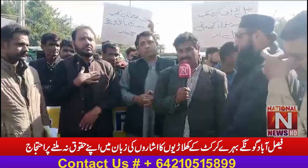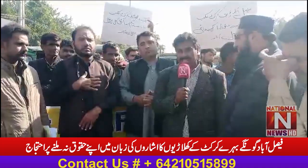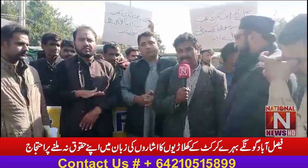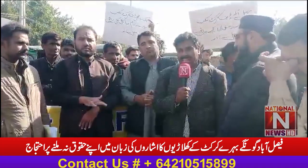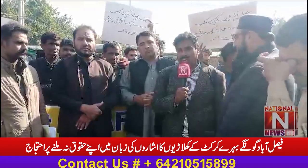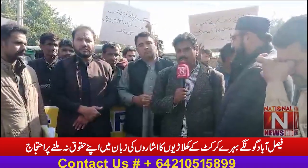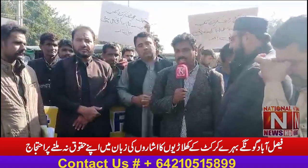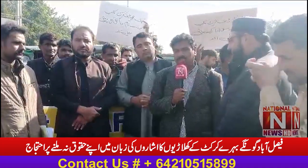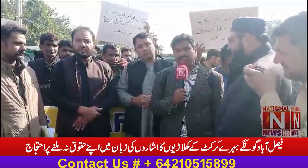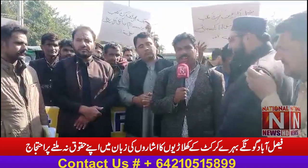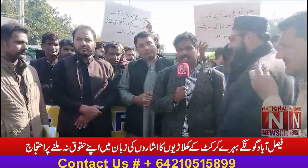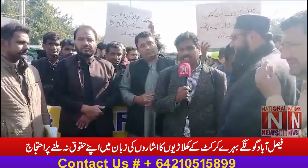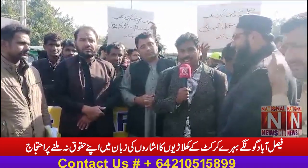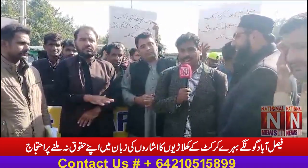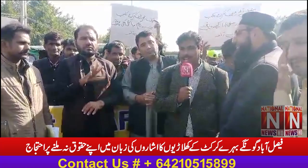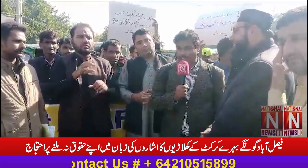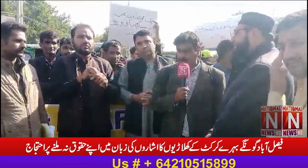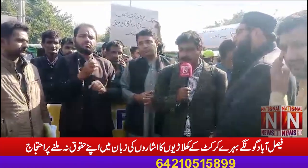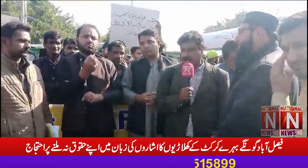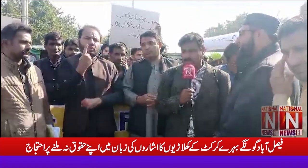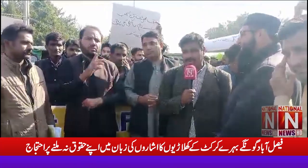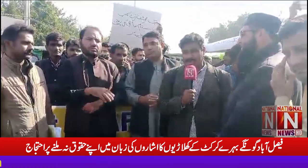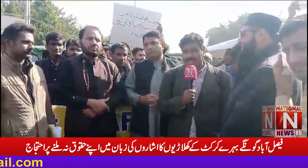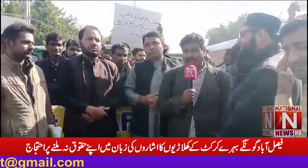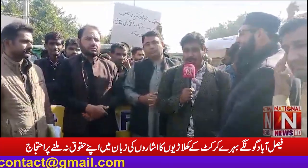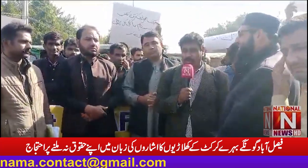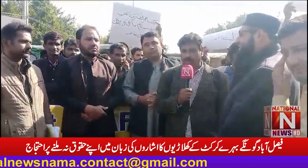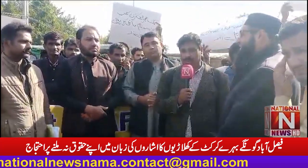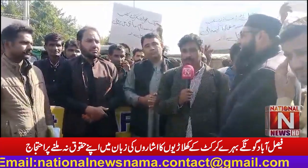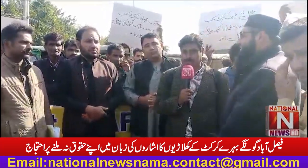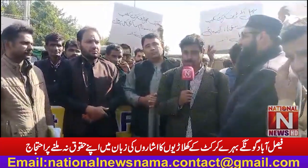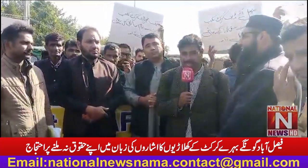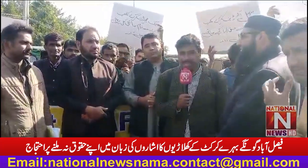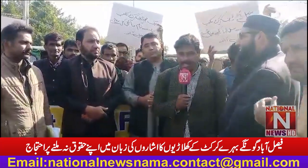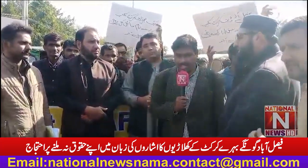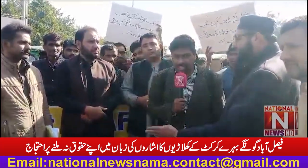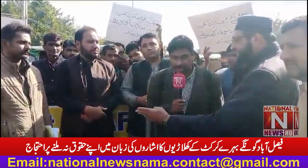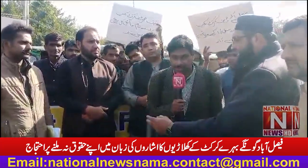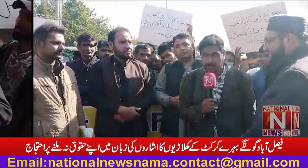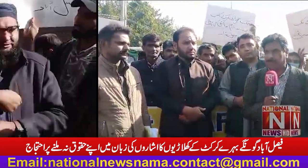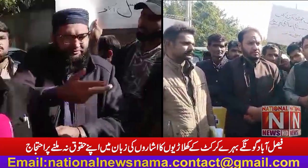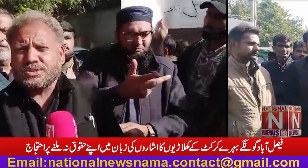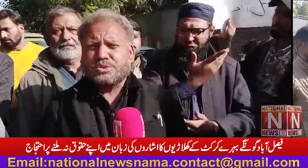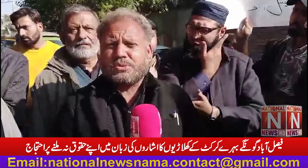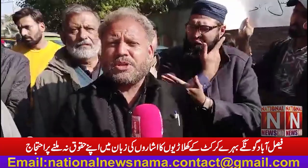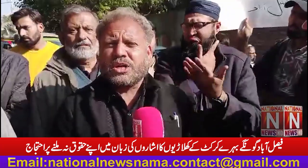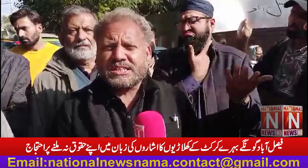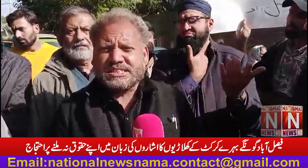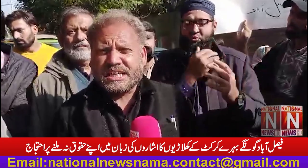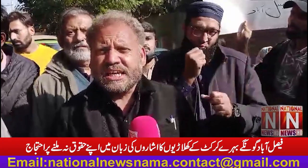अंदाज ना किया है इन में हमारे मुसीब भाई भी बजूब है जी तैंकि जो दूसी मिनौर्टी से